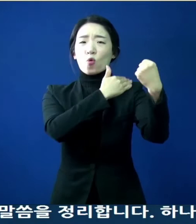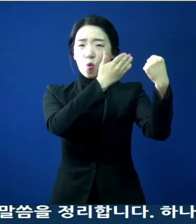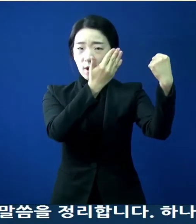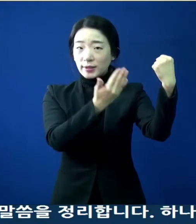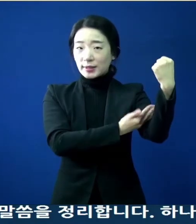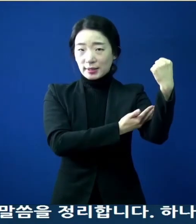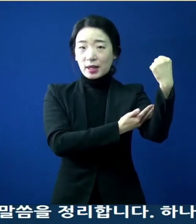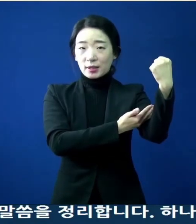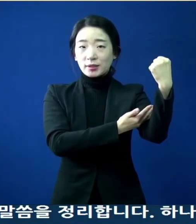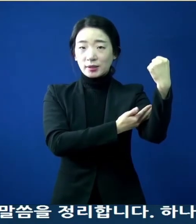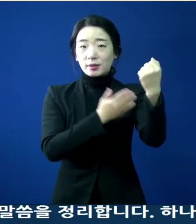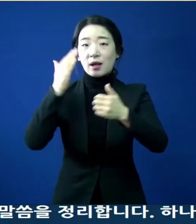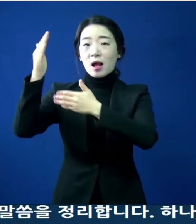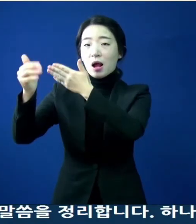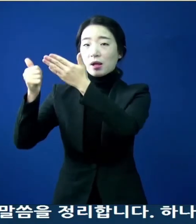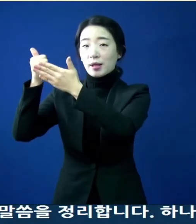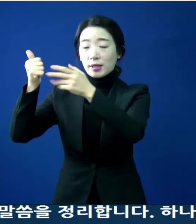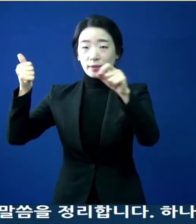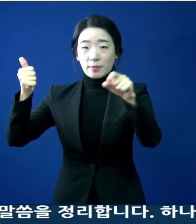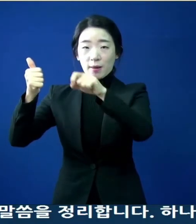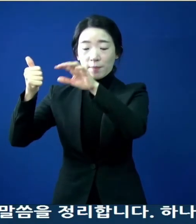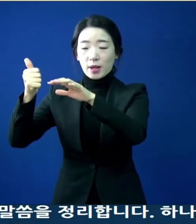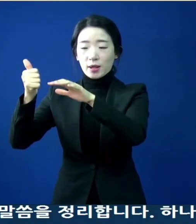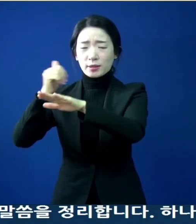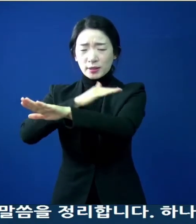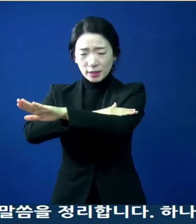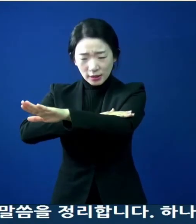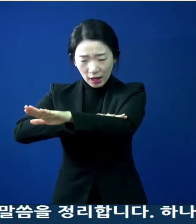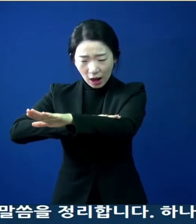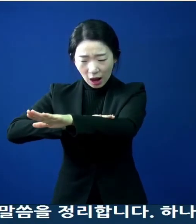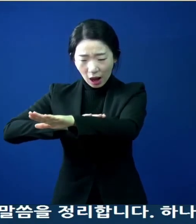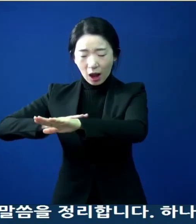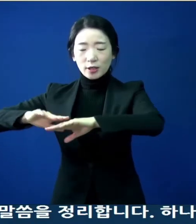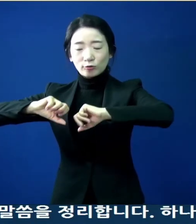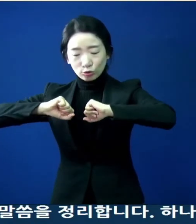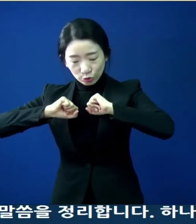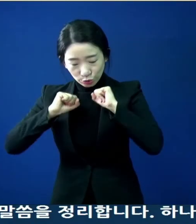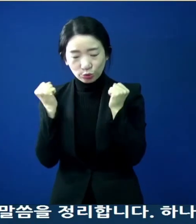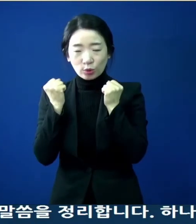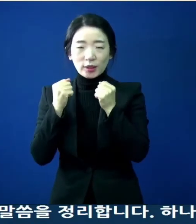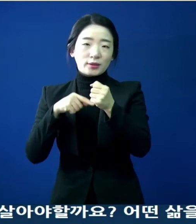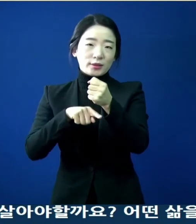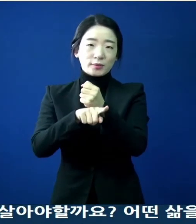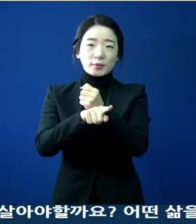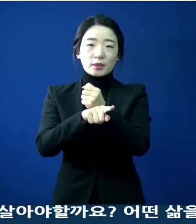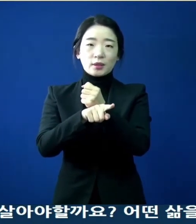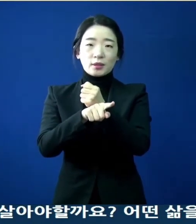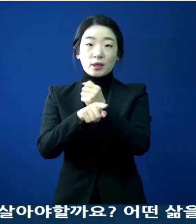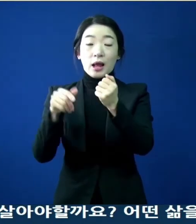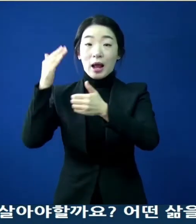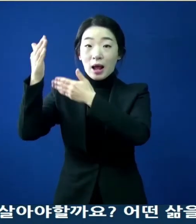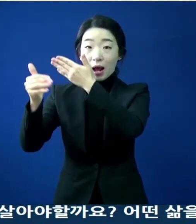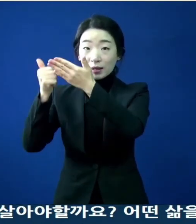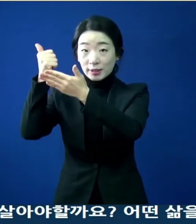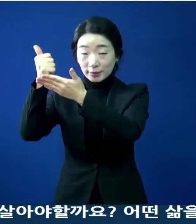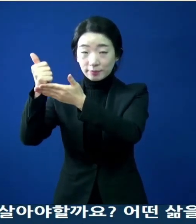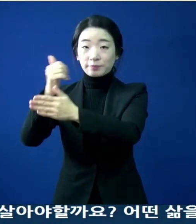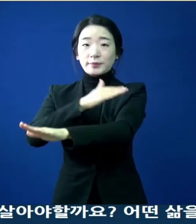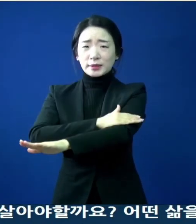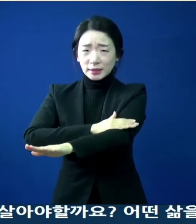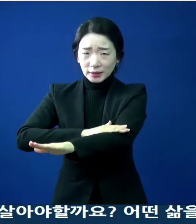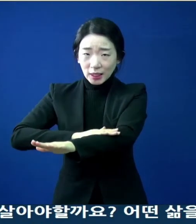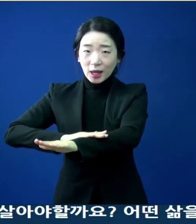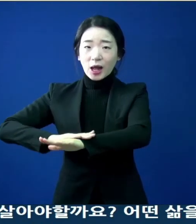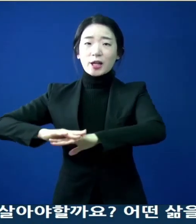순종하라고 주신 권세라고 확실히 믿어집니다. 하나님을 잘 순종할 수 있도록 주신